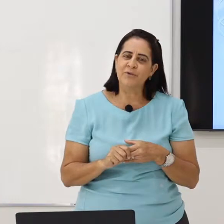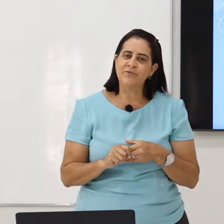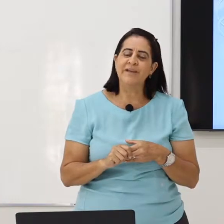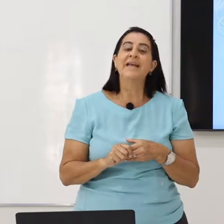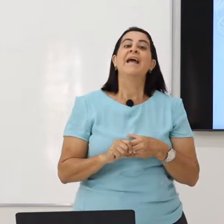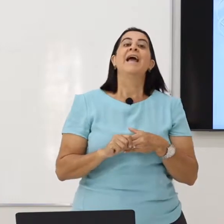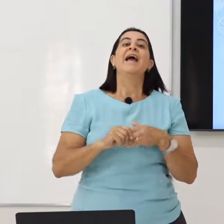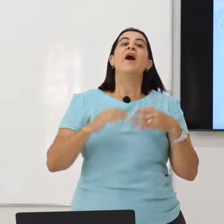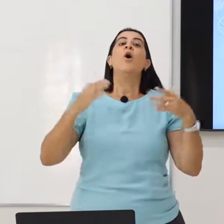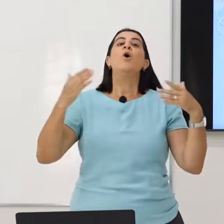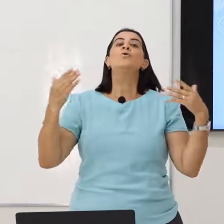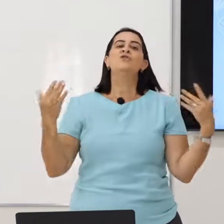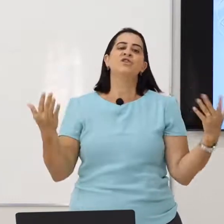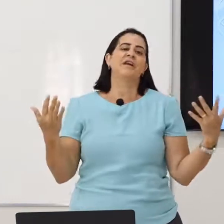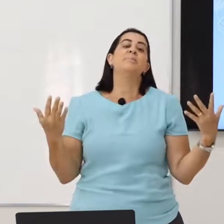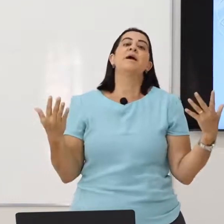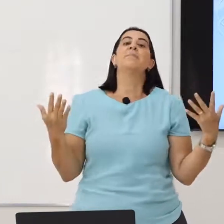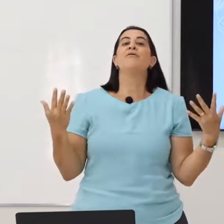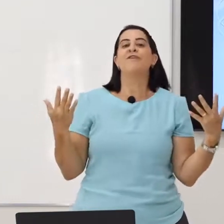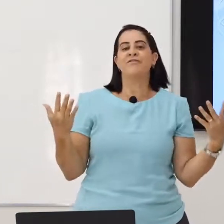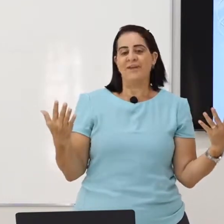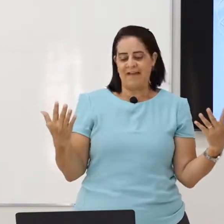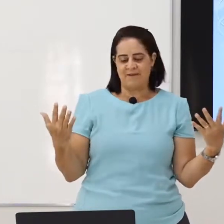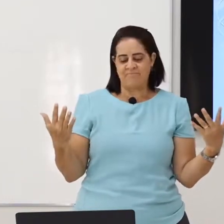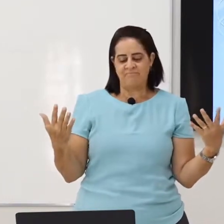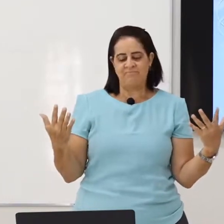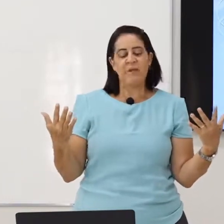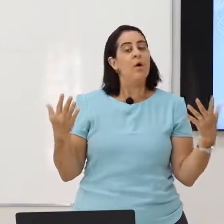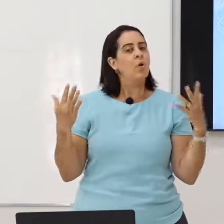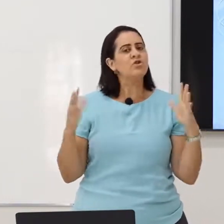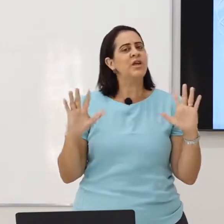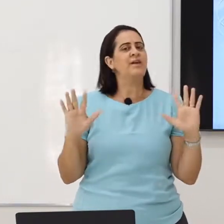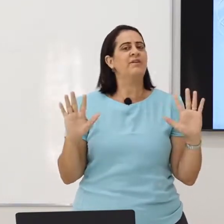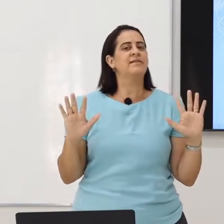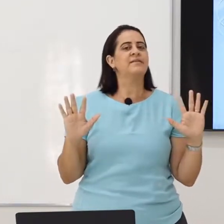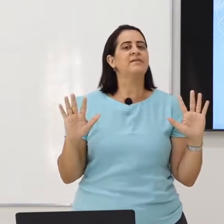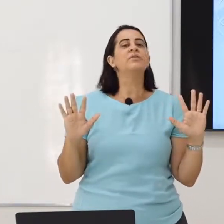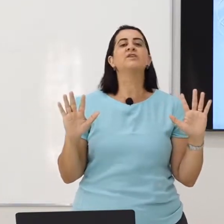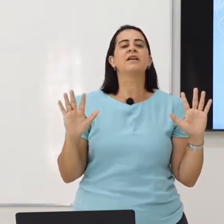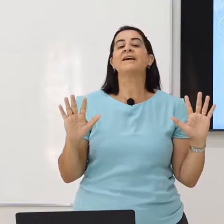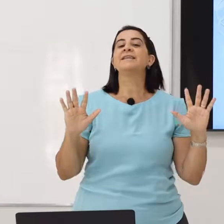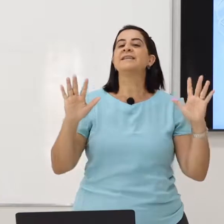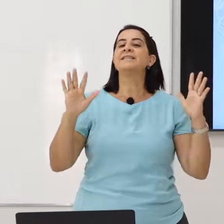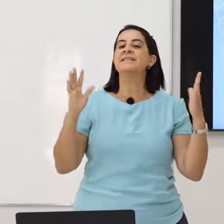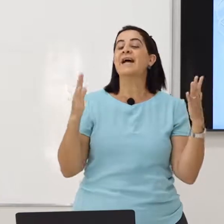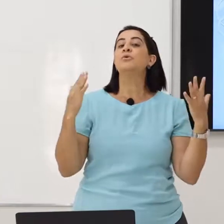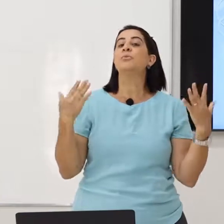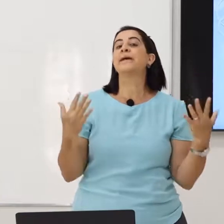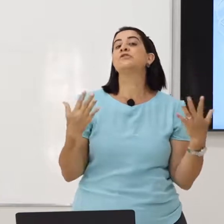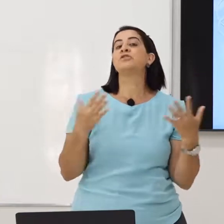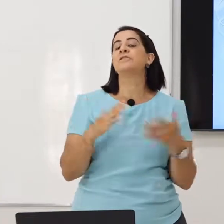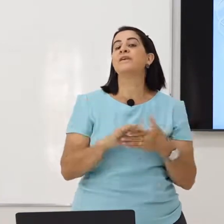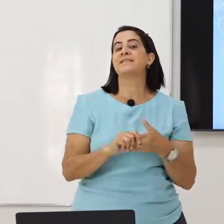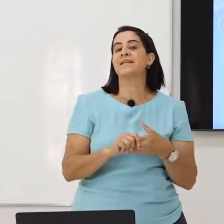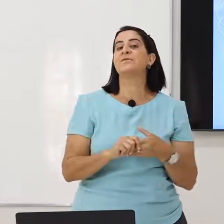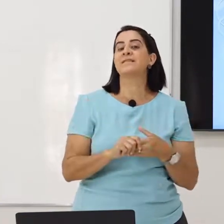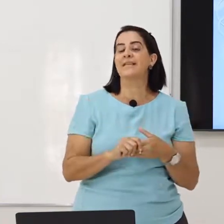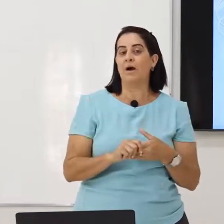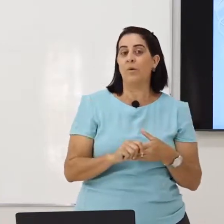prof? É onde a minha mão vai ficar. Onde ela vai estar no momento de fazer o sinal?